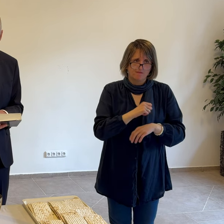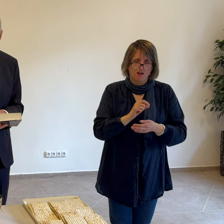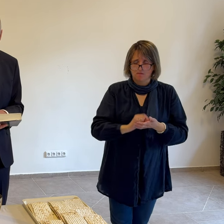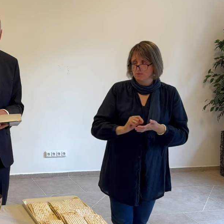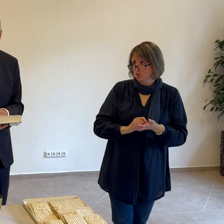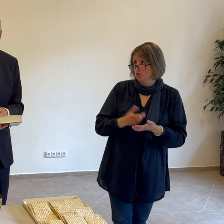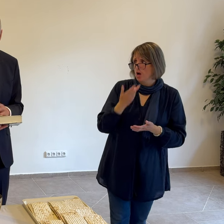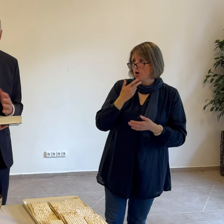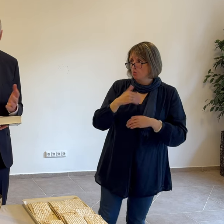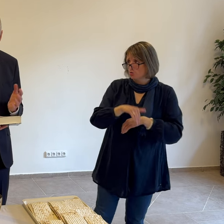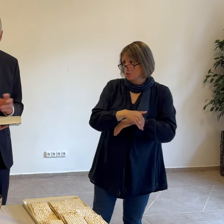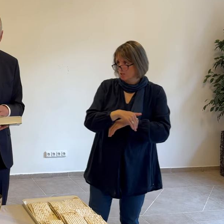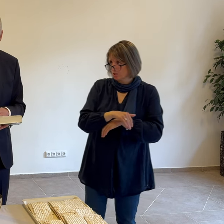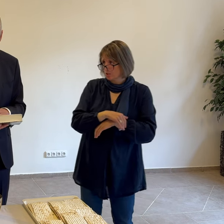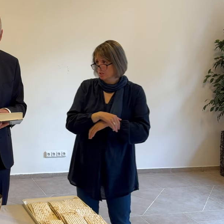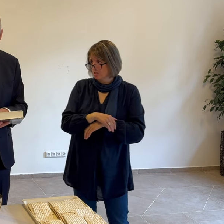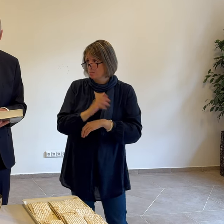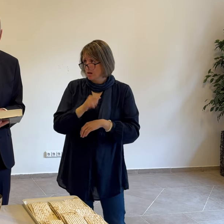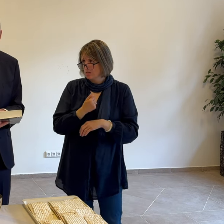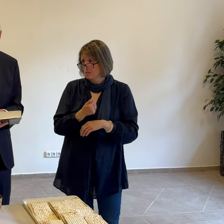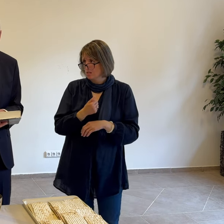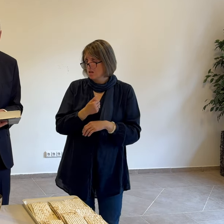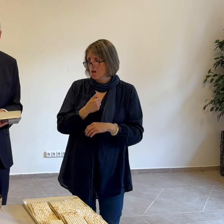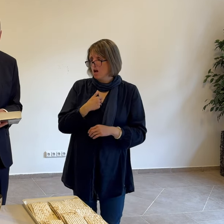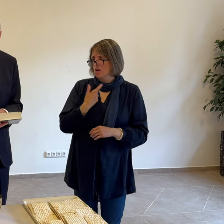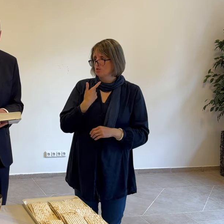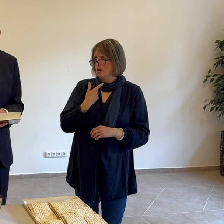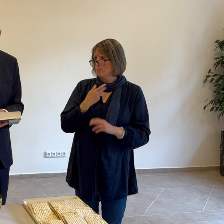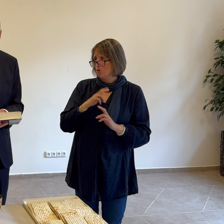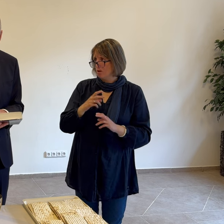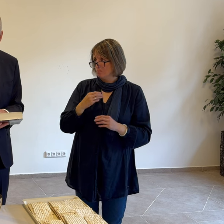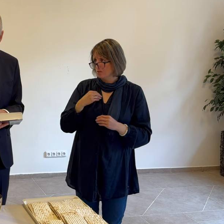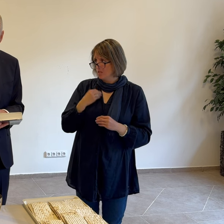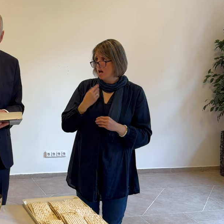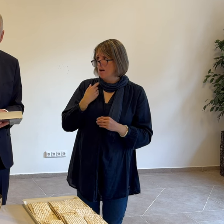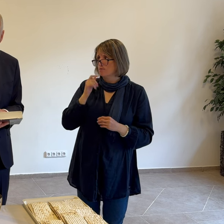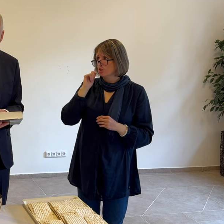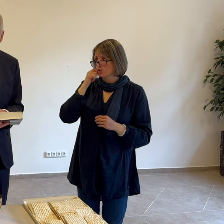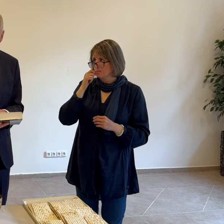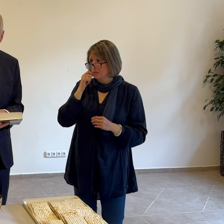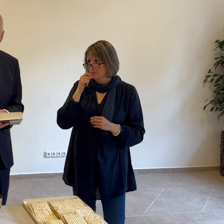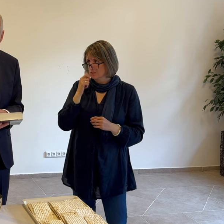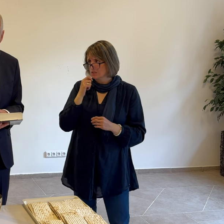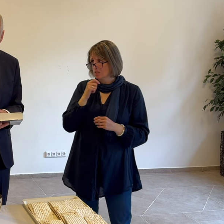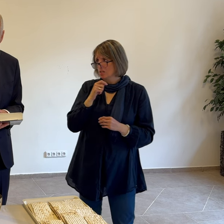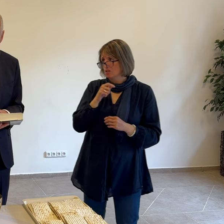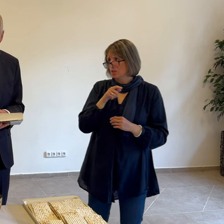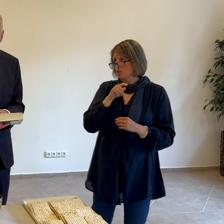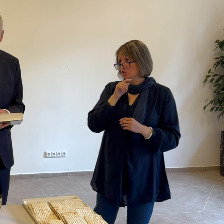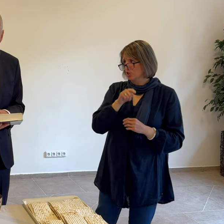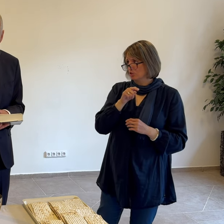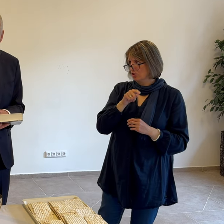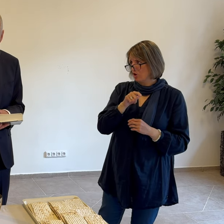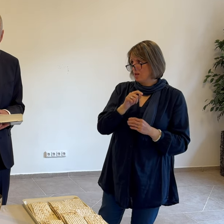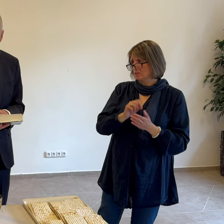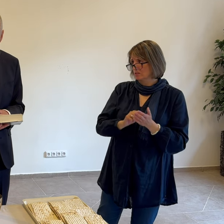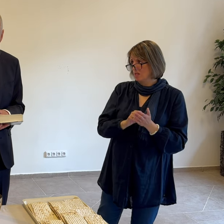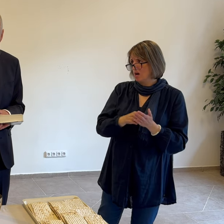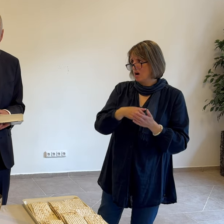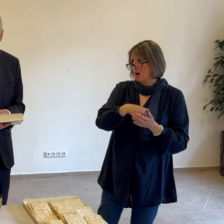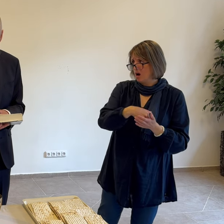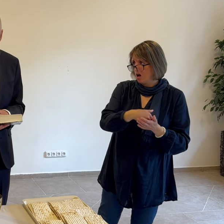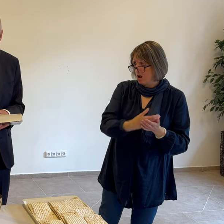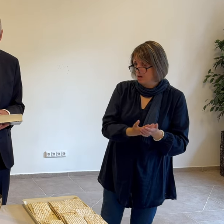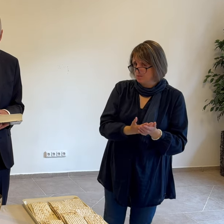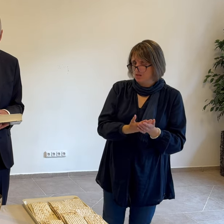Páně když sám to samozřejmě nemohl prožít a všimnete si jak je zde zdůrazněno že tím chlebem